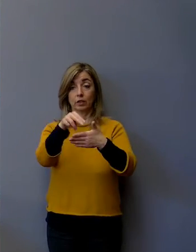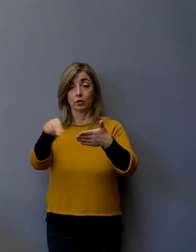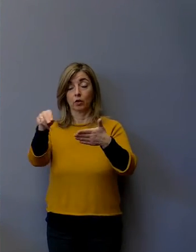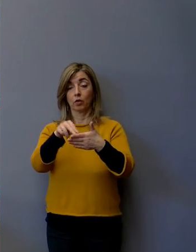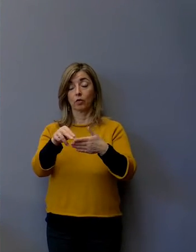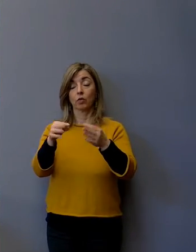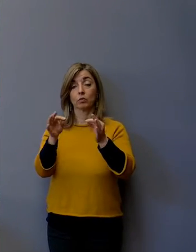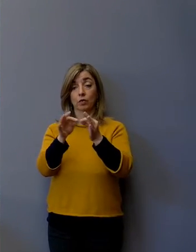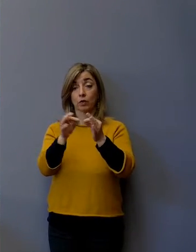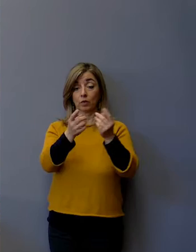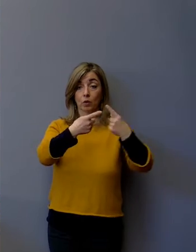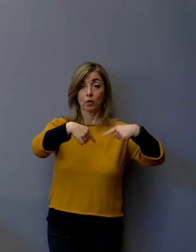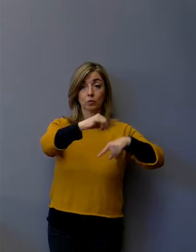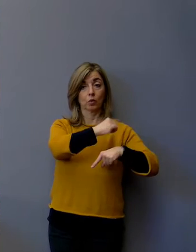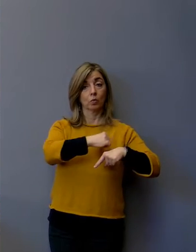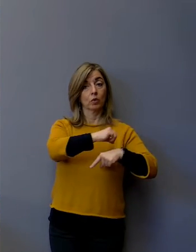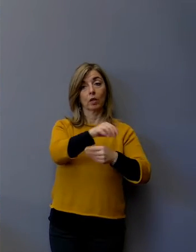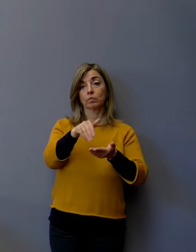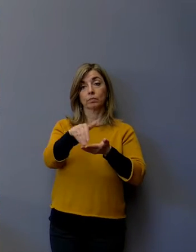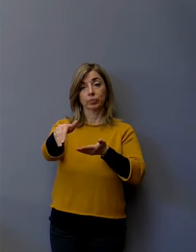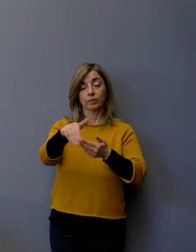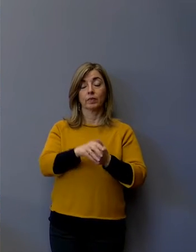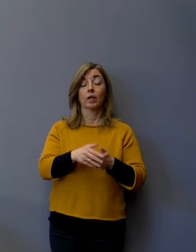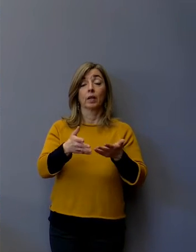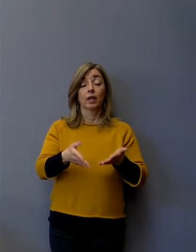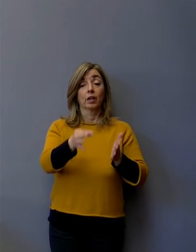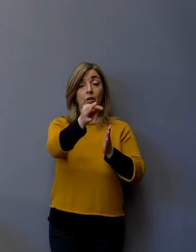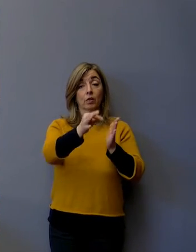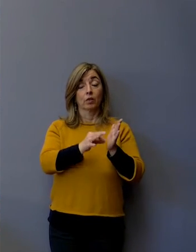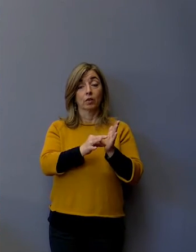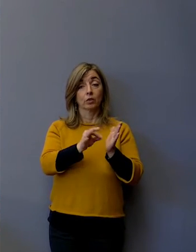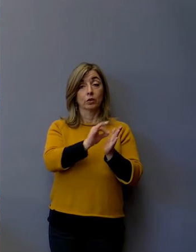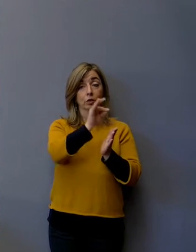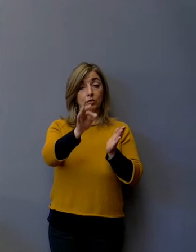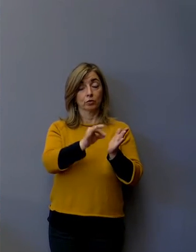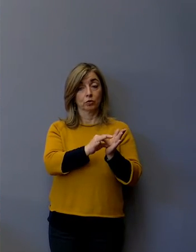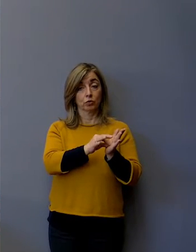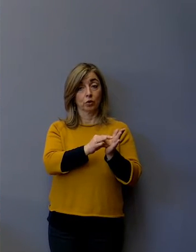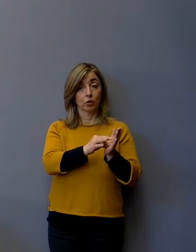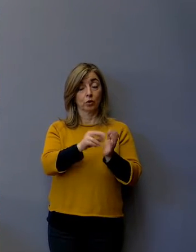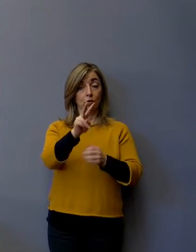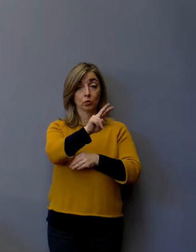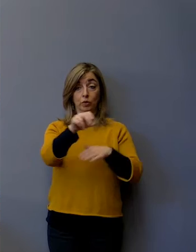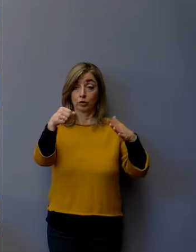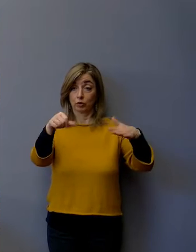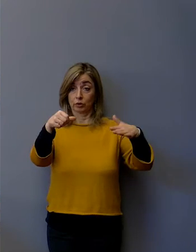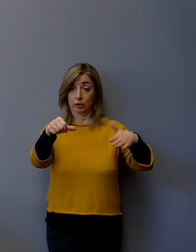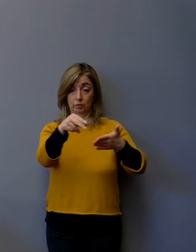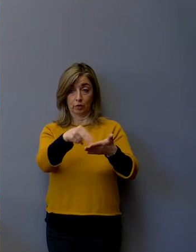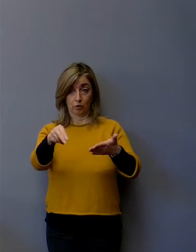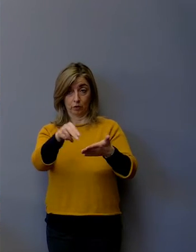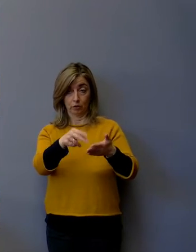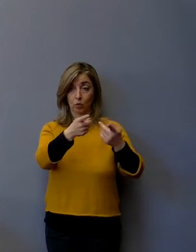respinge phone go ora in votazione l'ordine del giorno numero 216 con parere contrario della